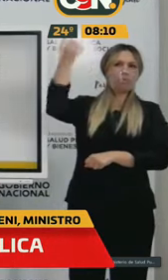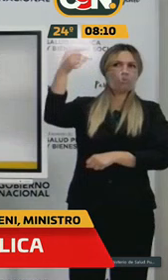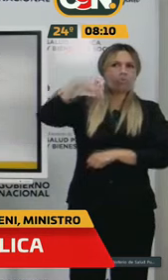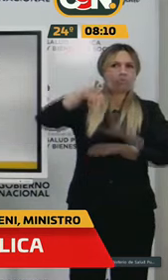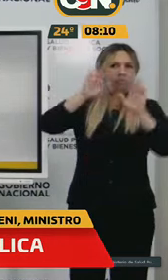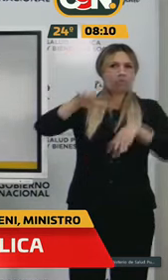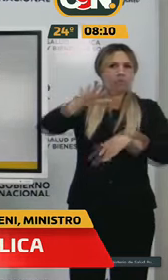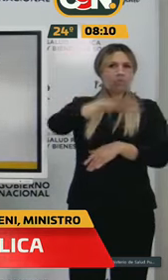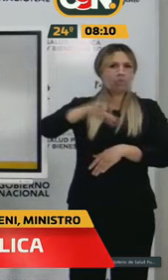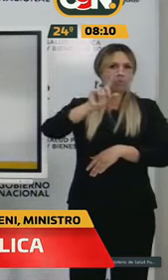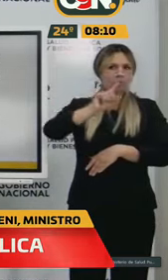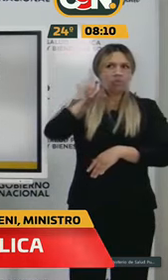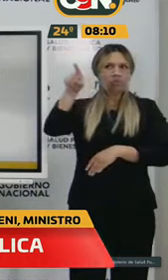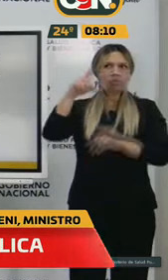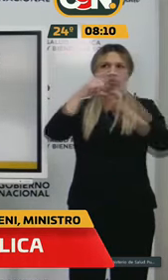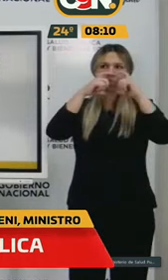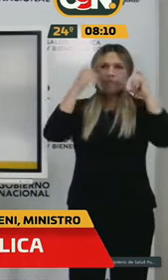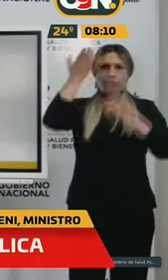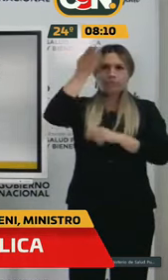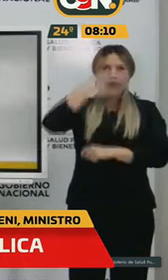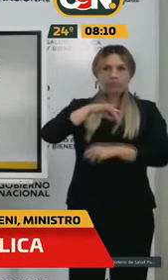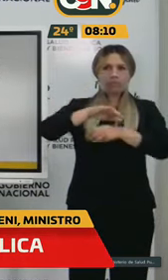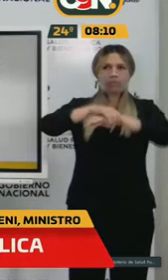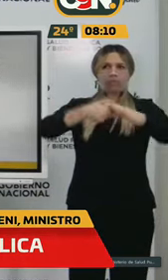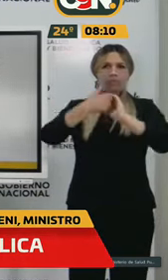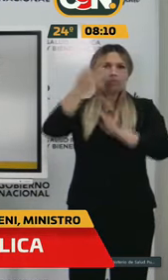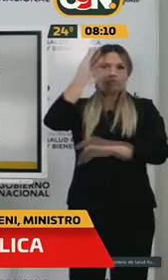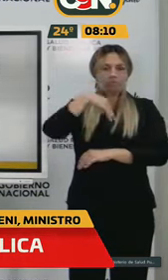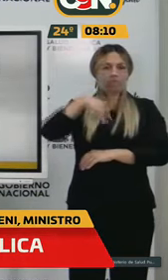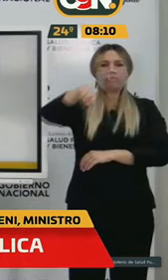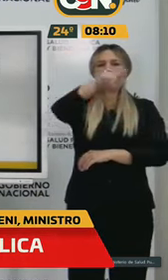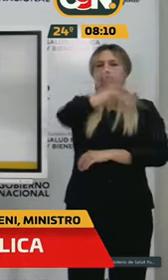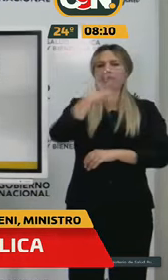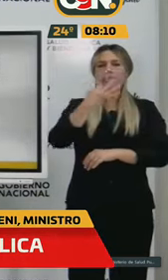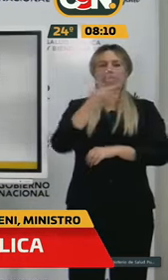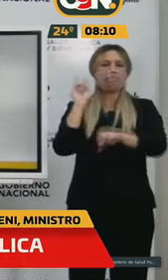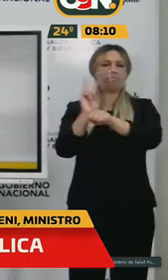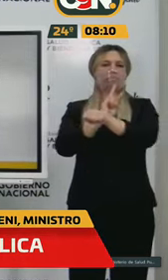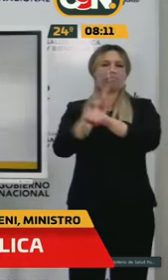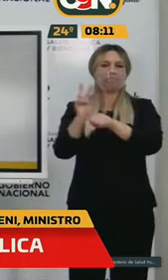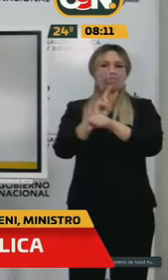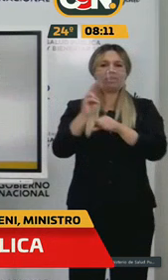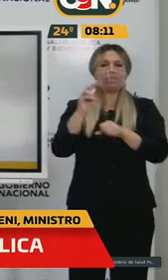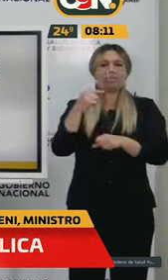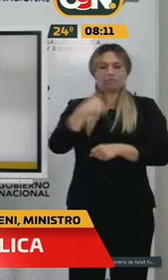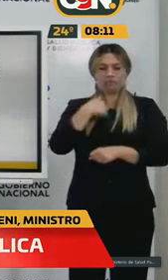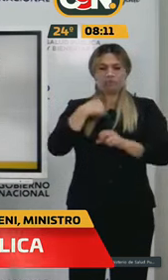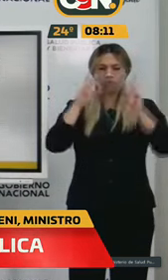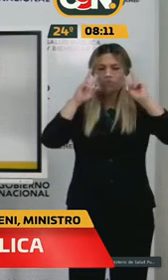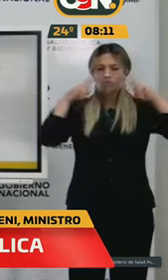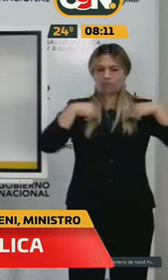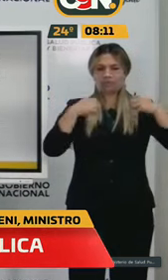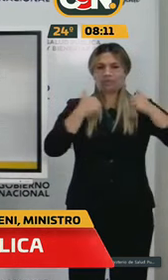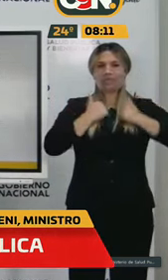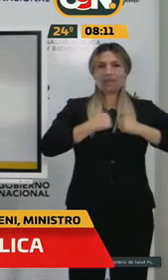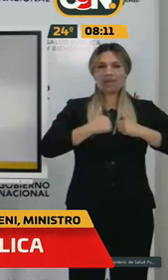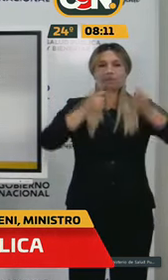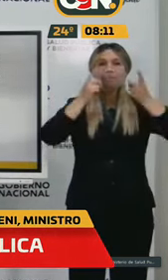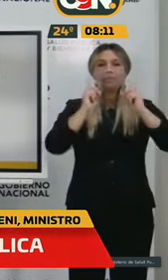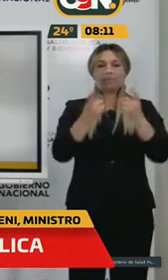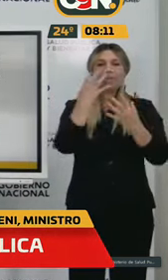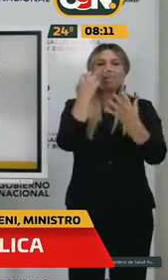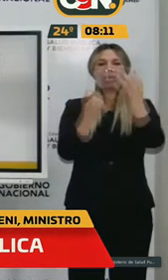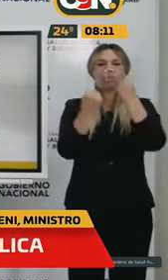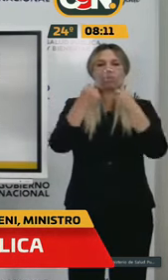no se adhiera a las medidas, es realmente de interés de todos, no solo por la salud, sino por el proceso también de reactivación